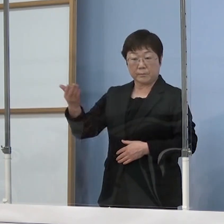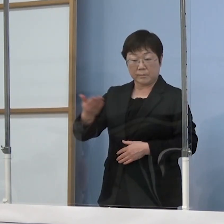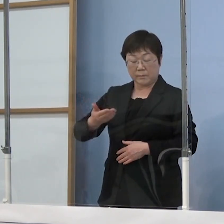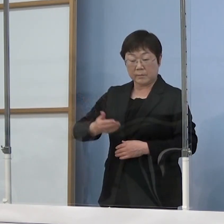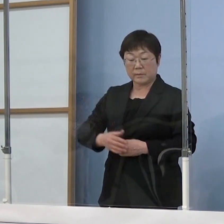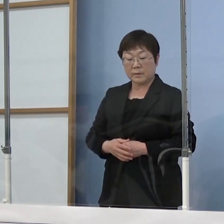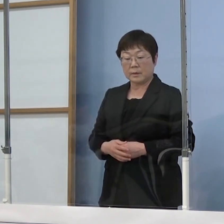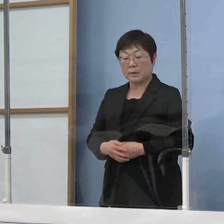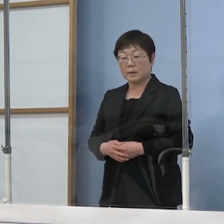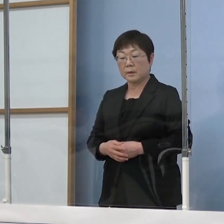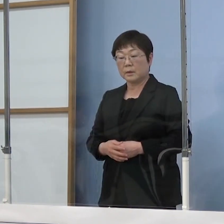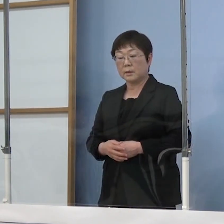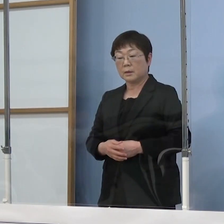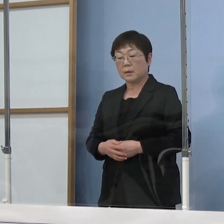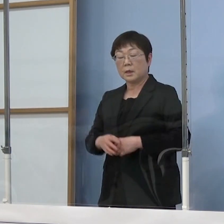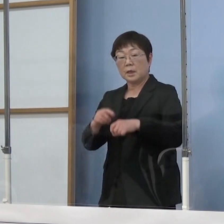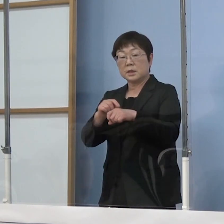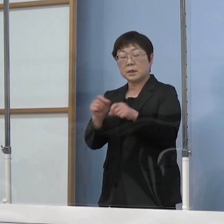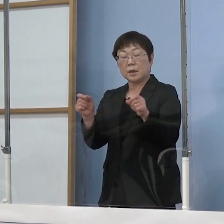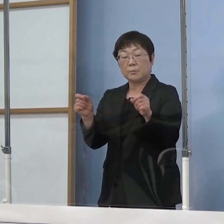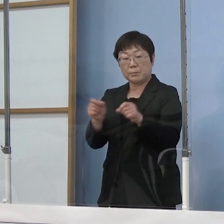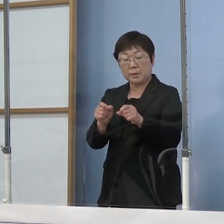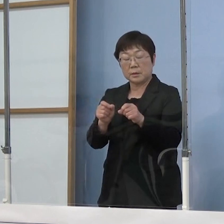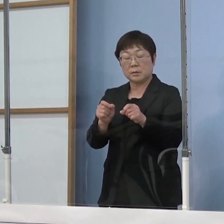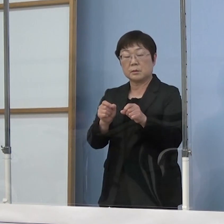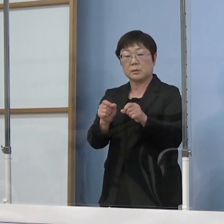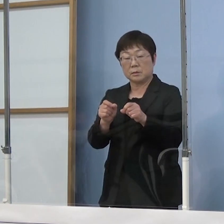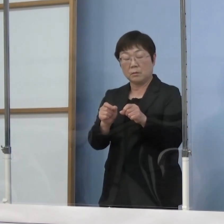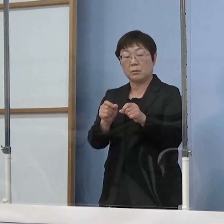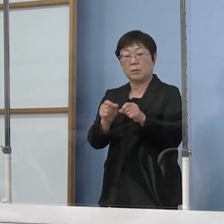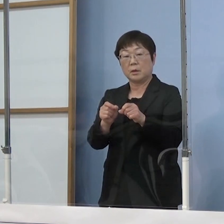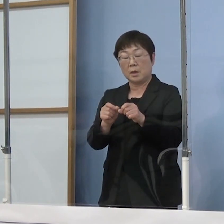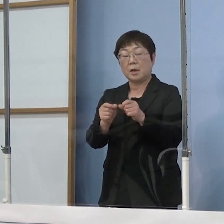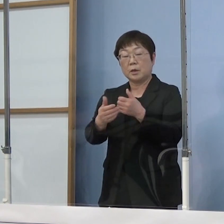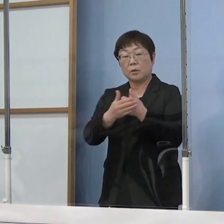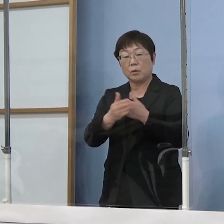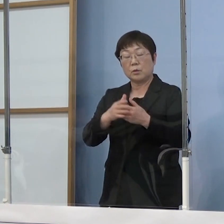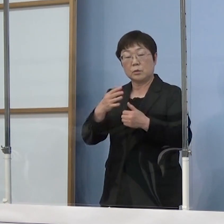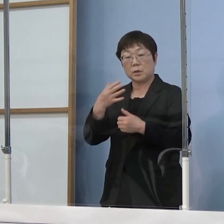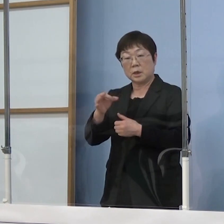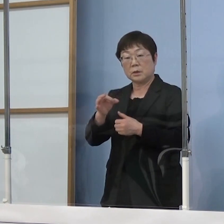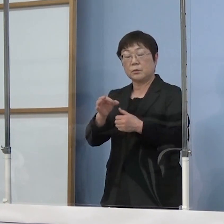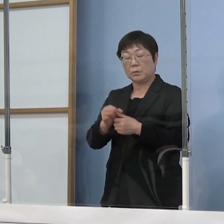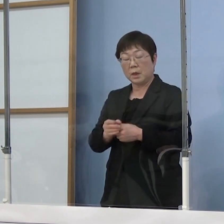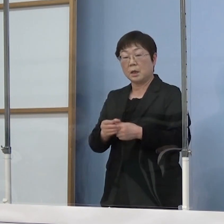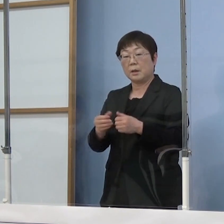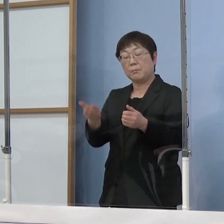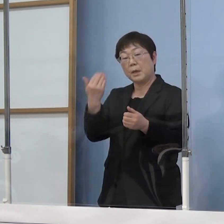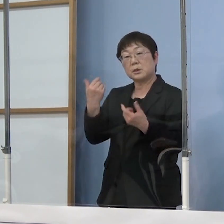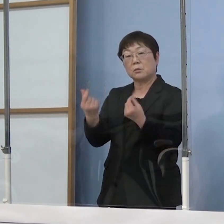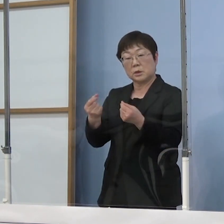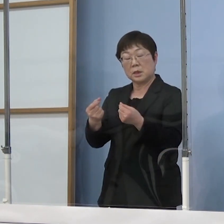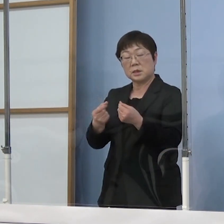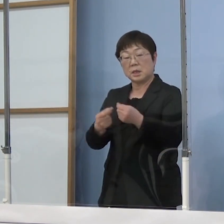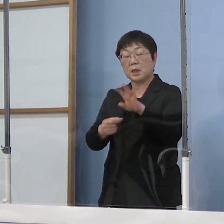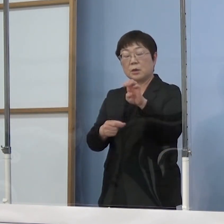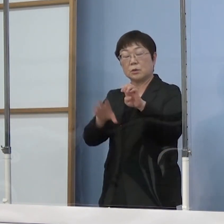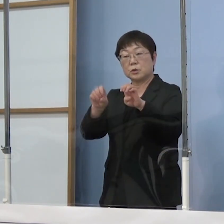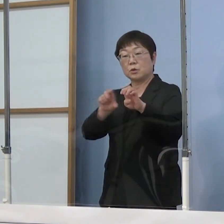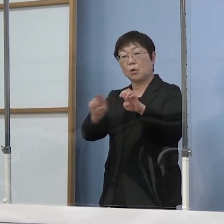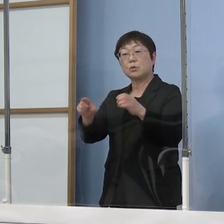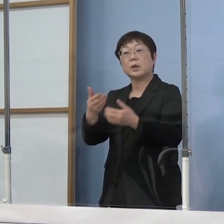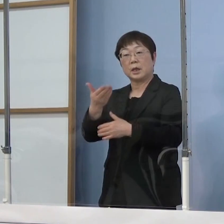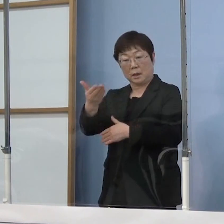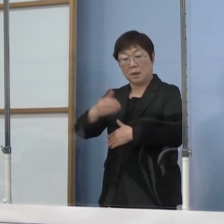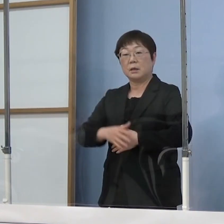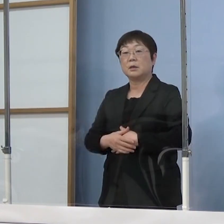けども、時短延長の協力金の予算について、はい、以前と変わらず40億の範囲で、 はい、今の段階とし